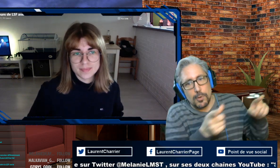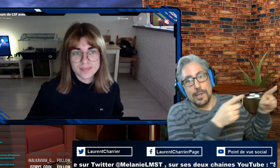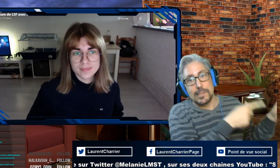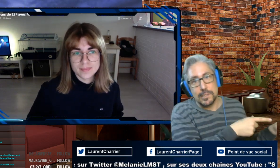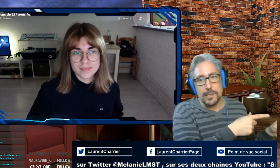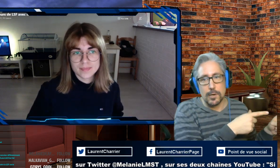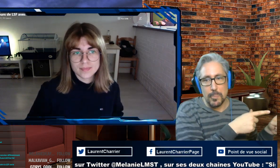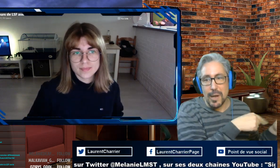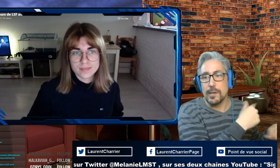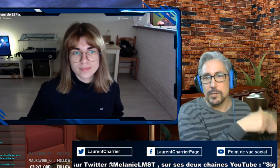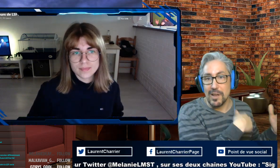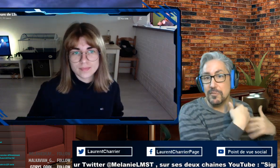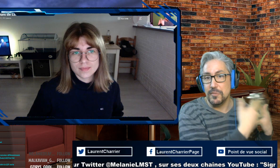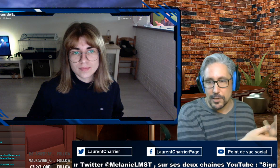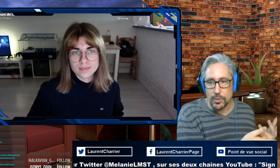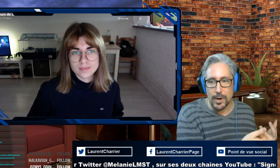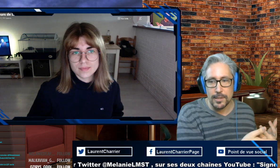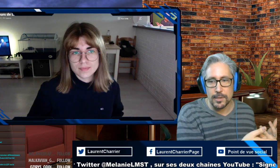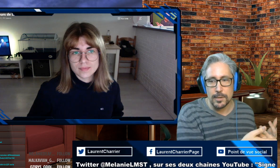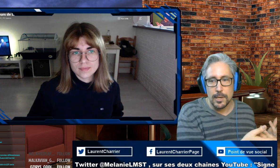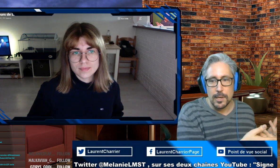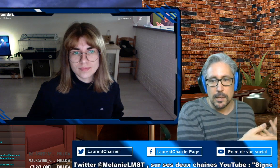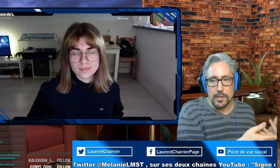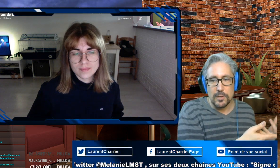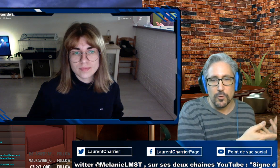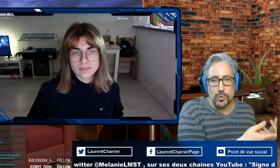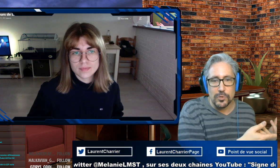vont parler de la ville de Rennes,